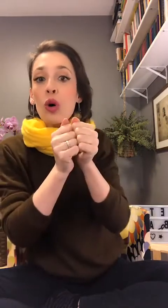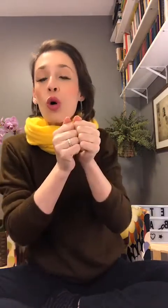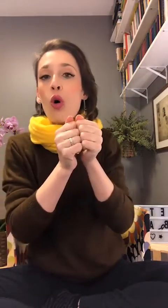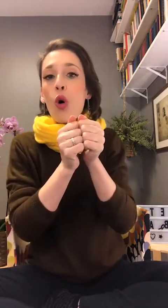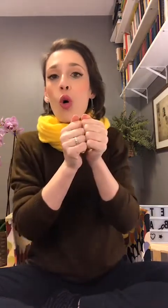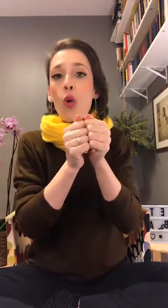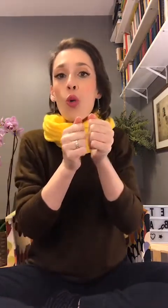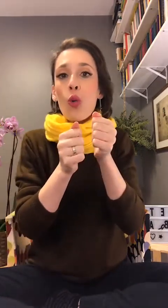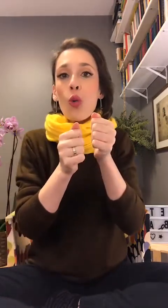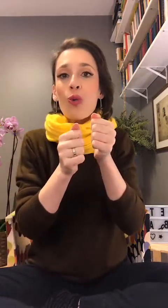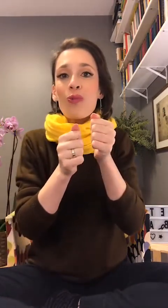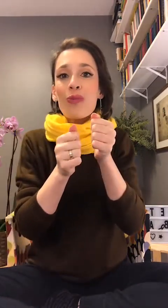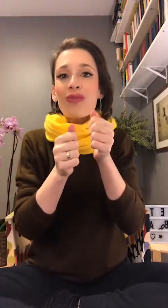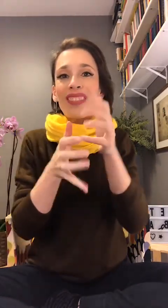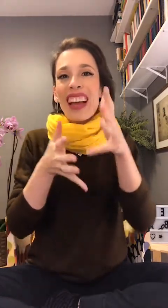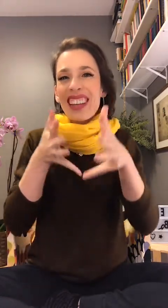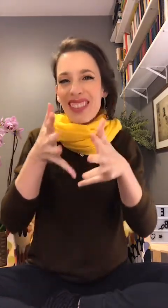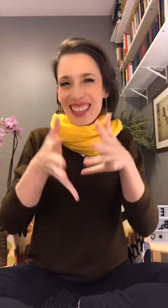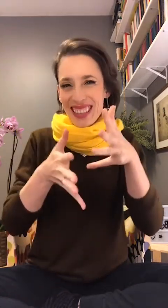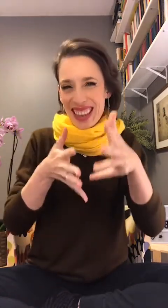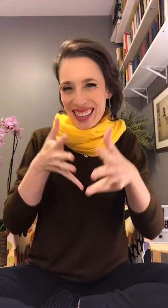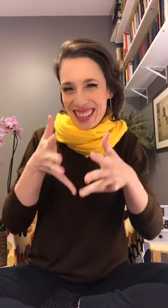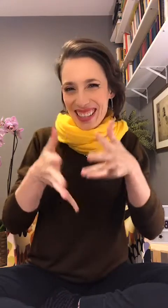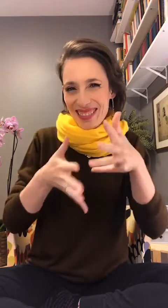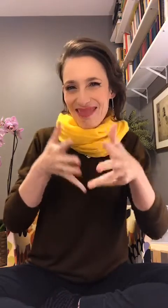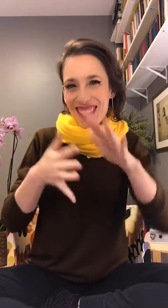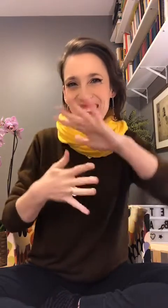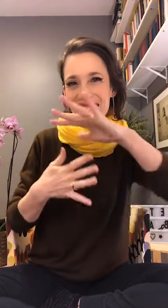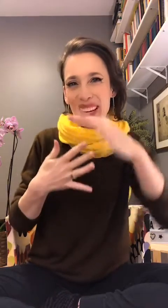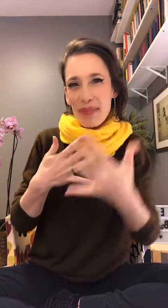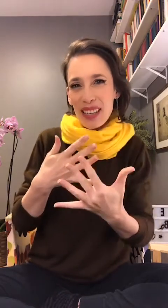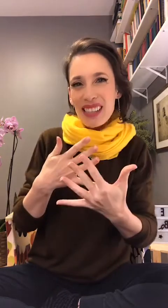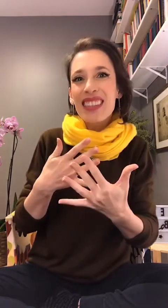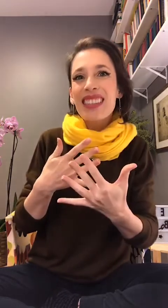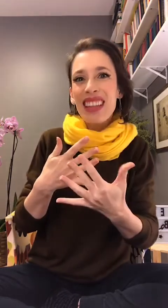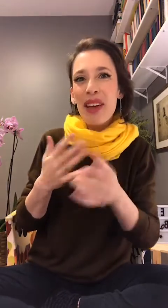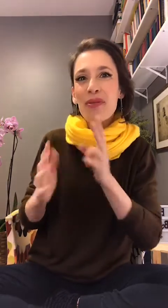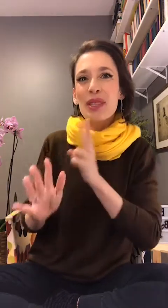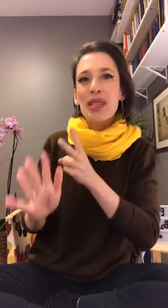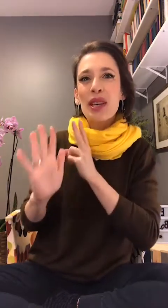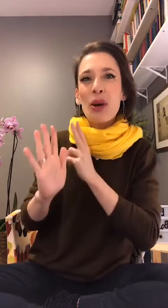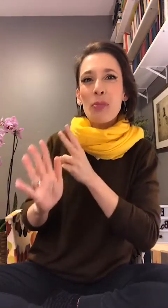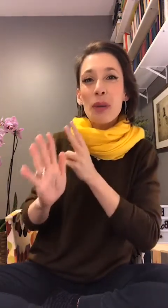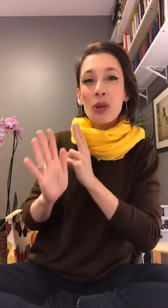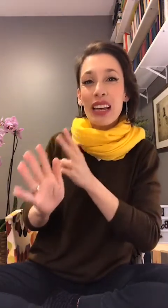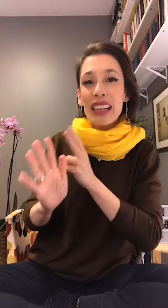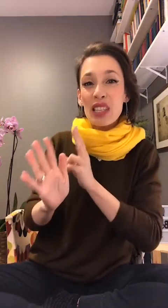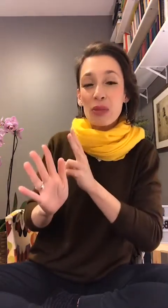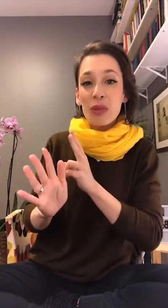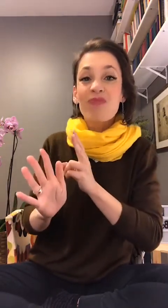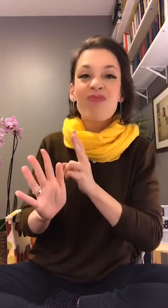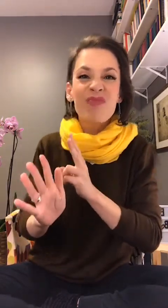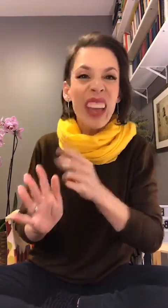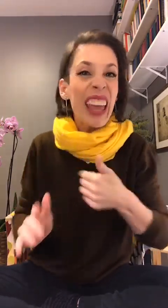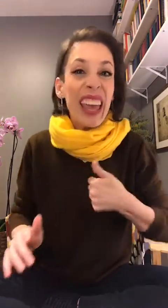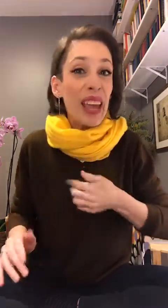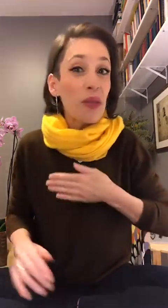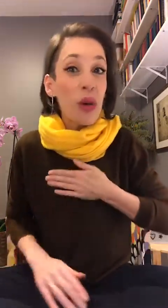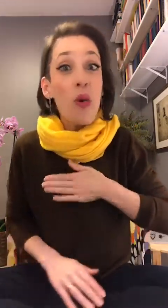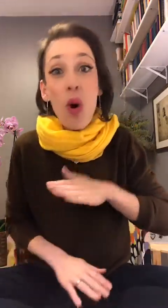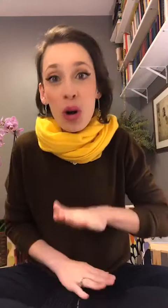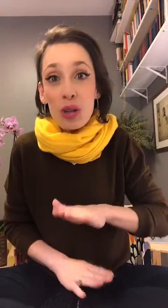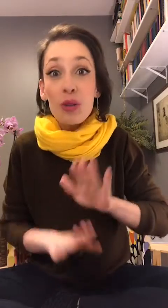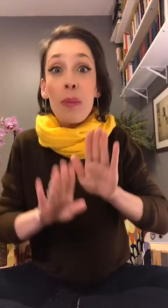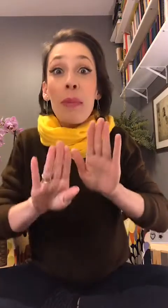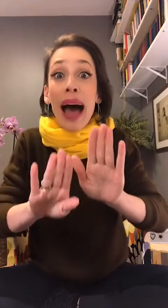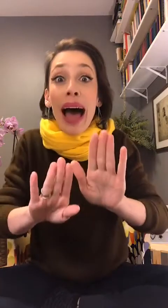junto com a língua de sinais, Libras, né? Fiz bimodalismo. Eu